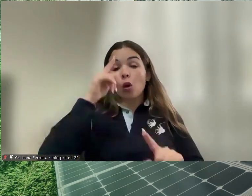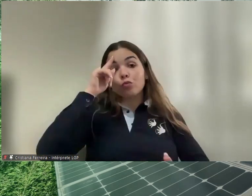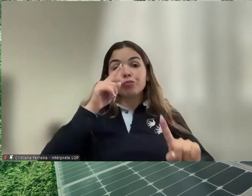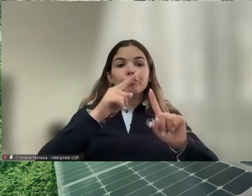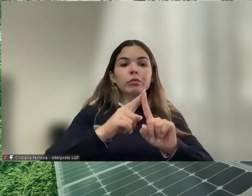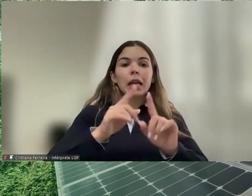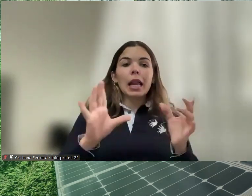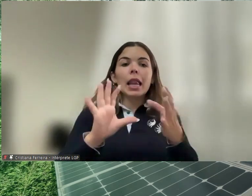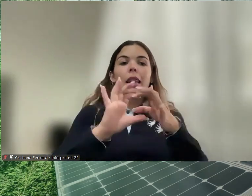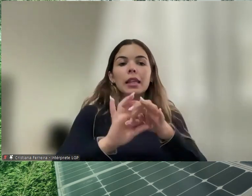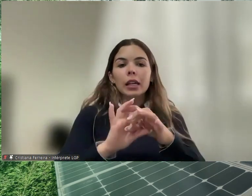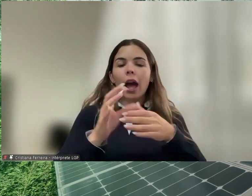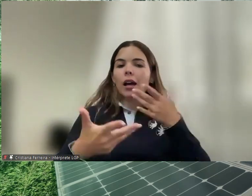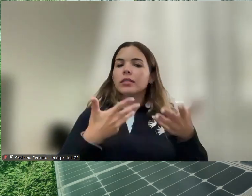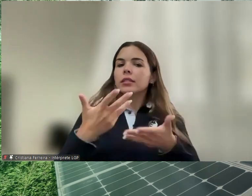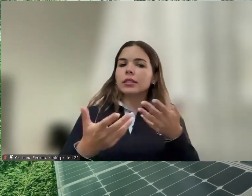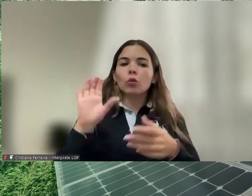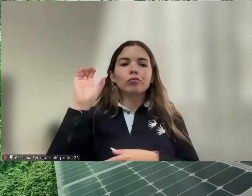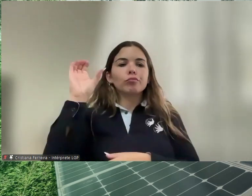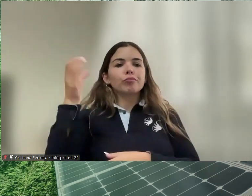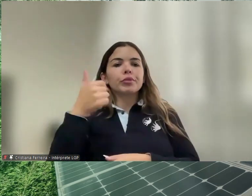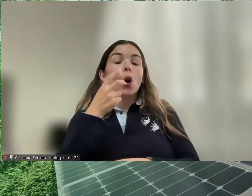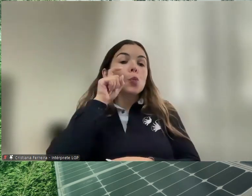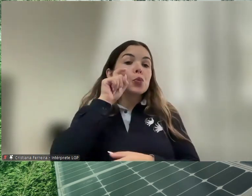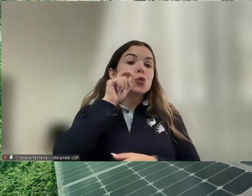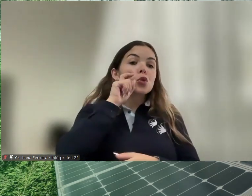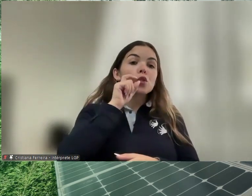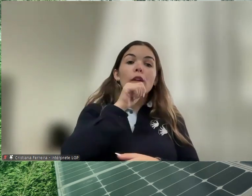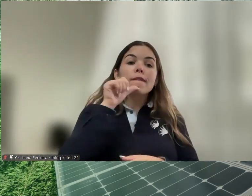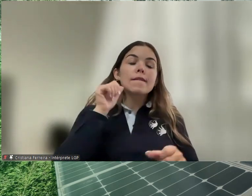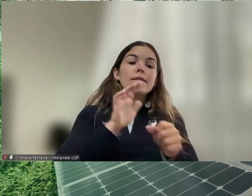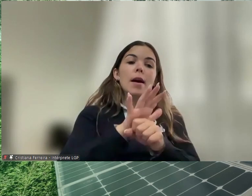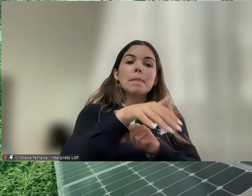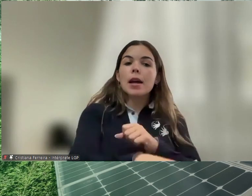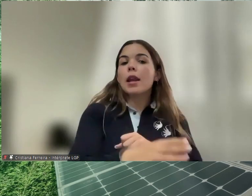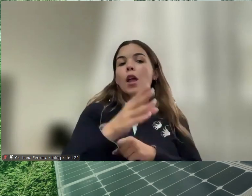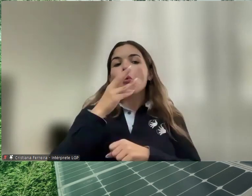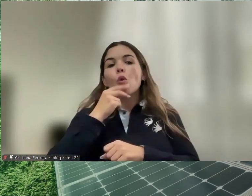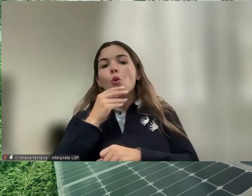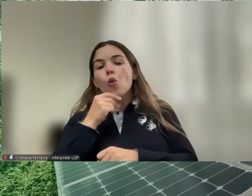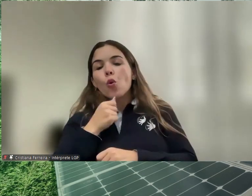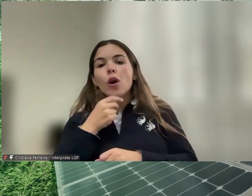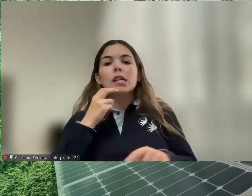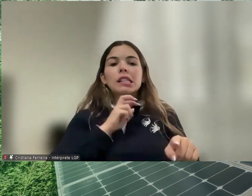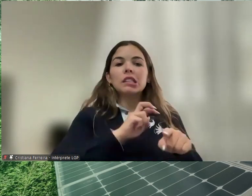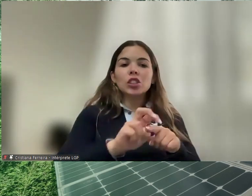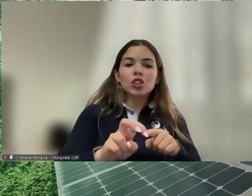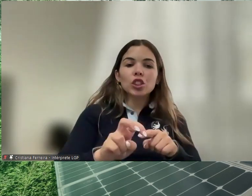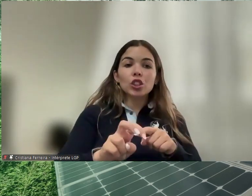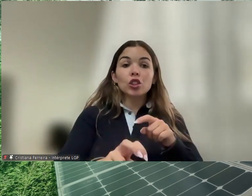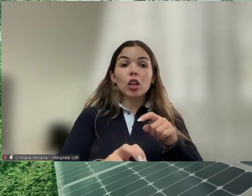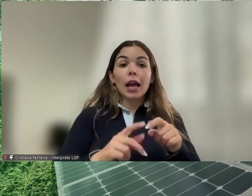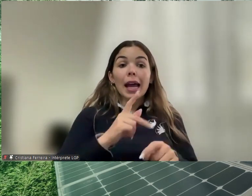com a ação climática, proteger a vida marinha, proteger a vida terrestre, energias renováveis são da responsabilidade de um